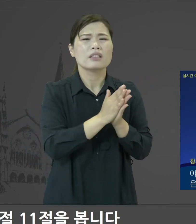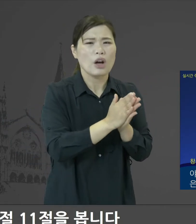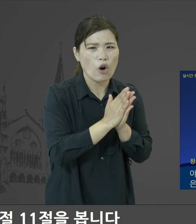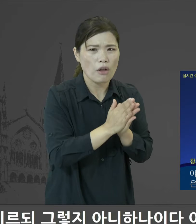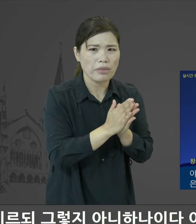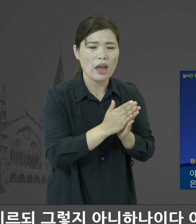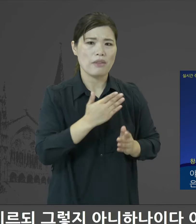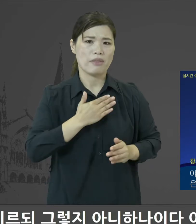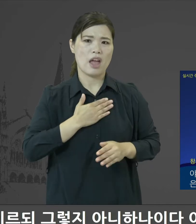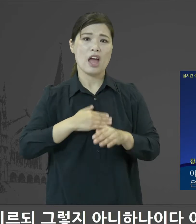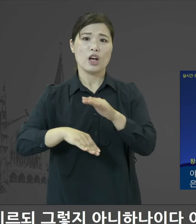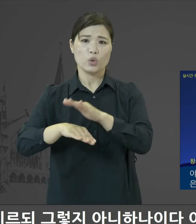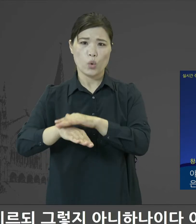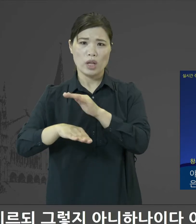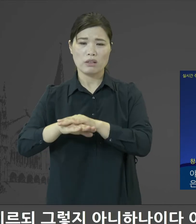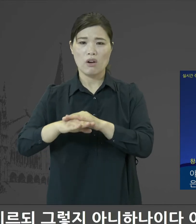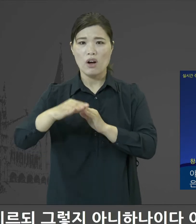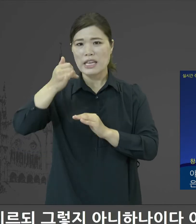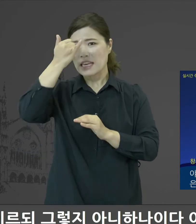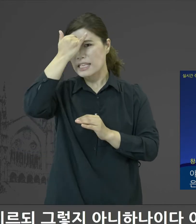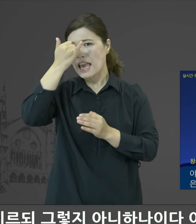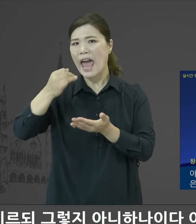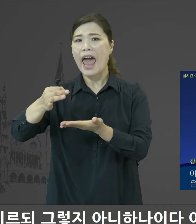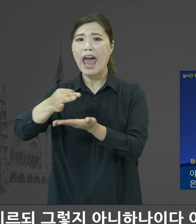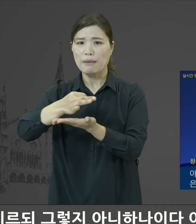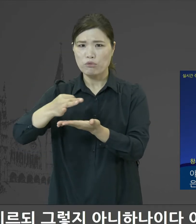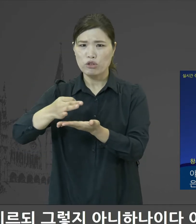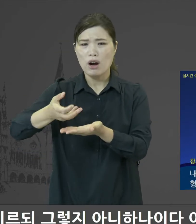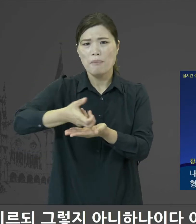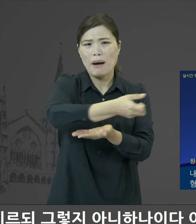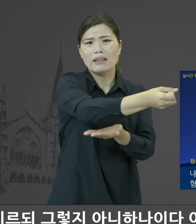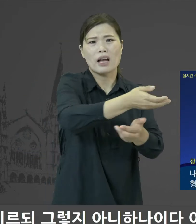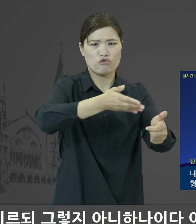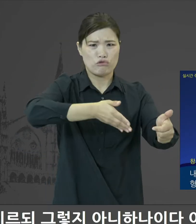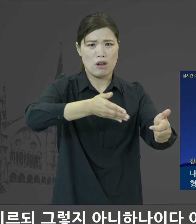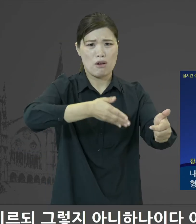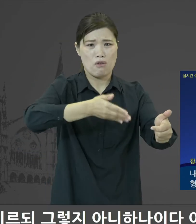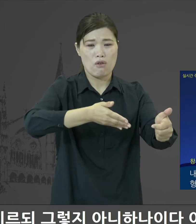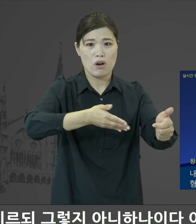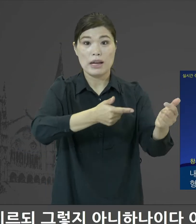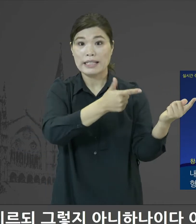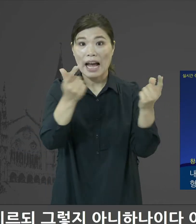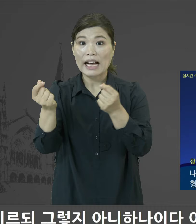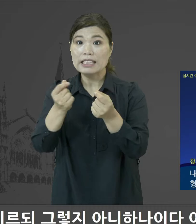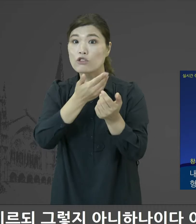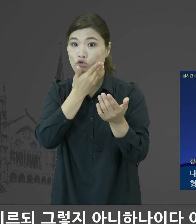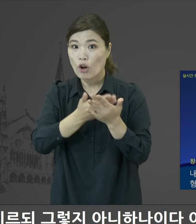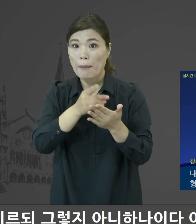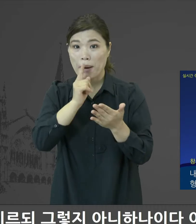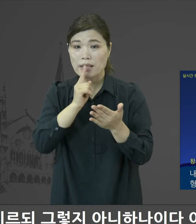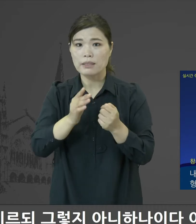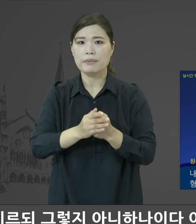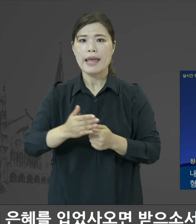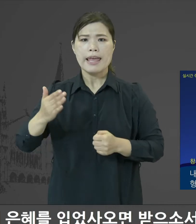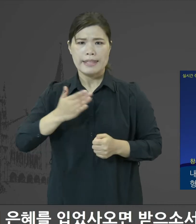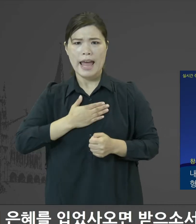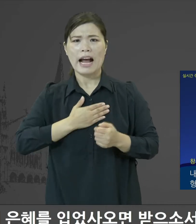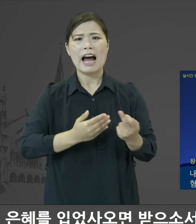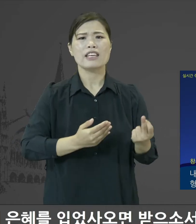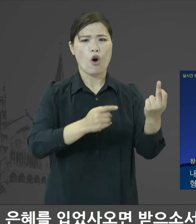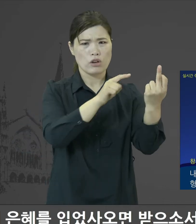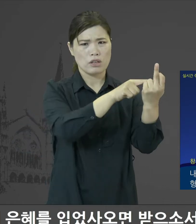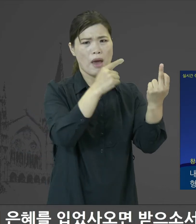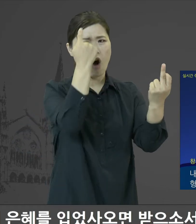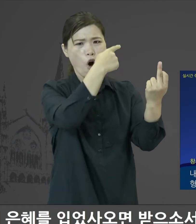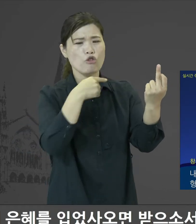내 손에서 이 예물을 받으소서. 그 다음 얘기 참 중요합니다. 같이 읽겠습니다. 내가 형님의